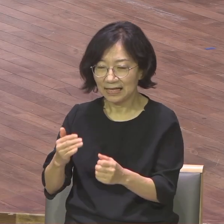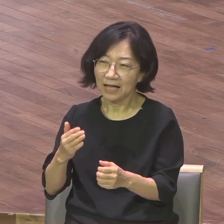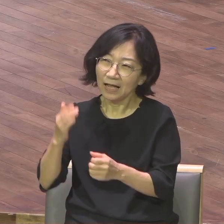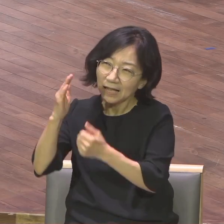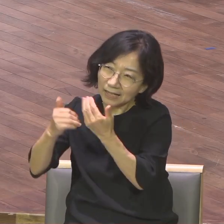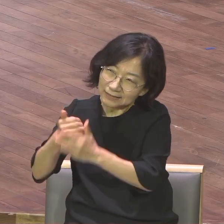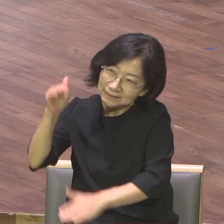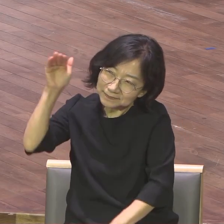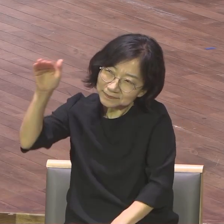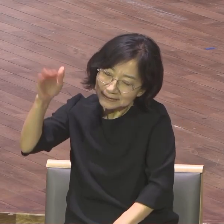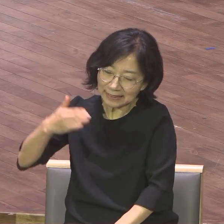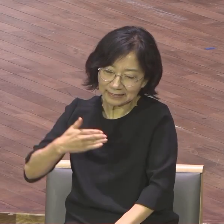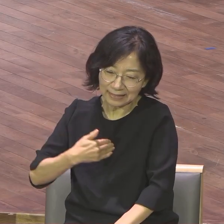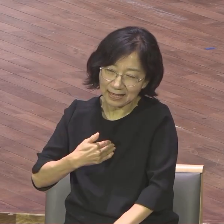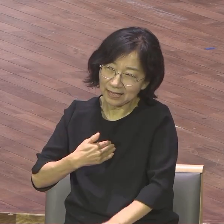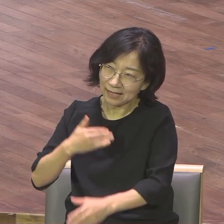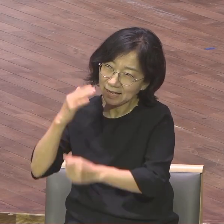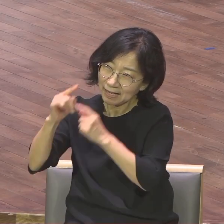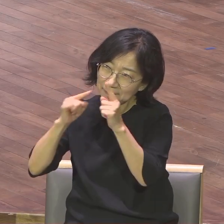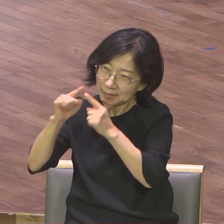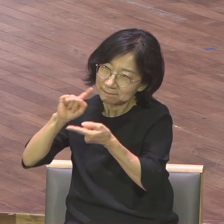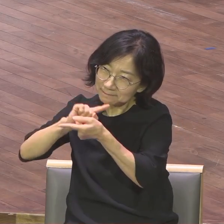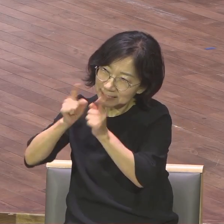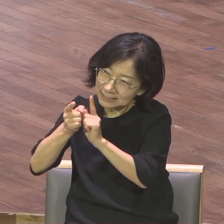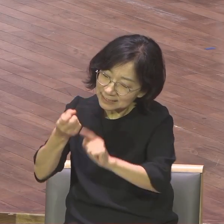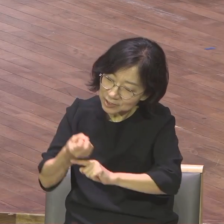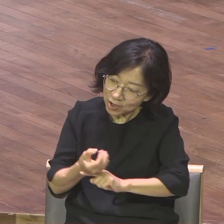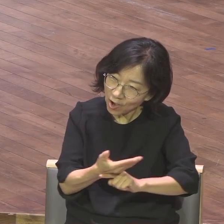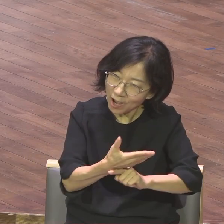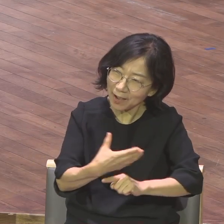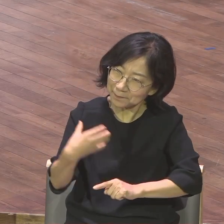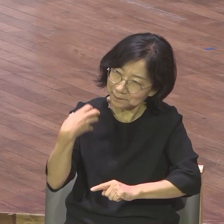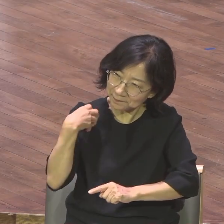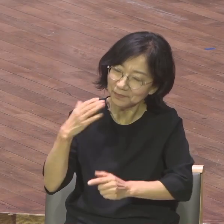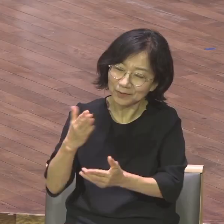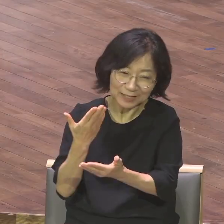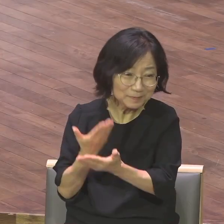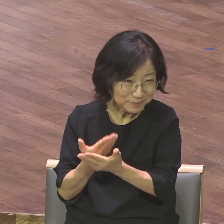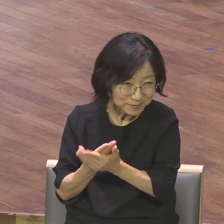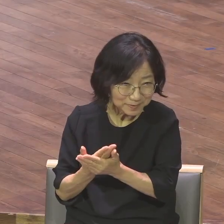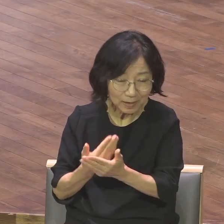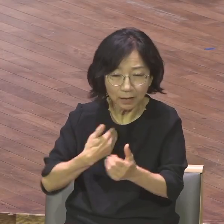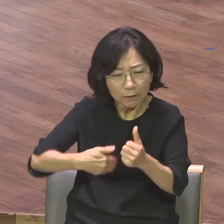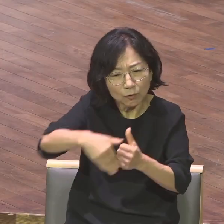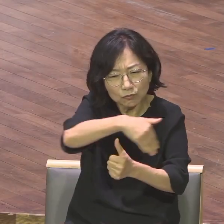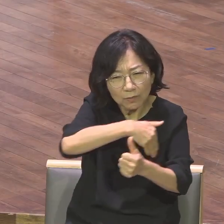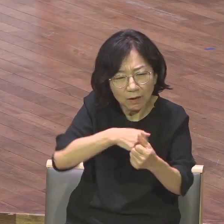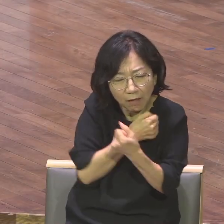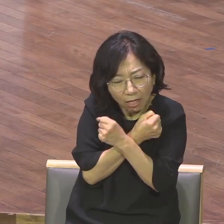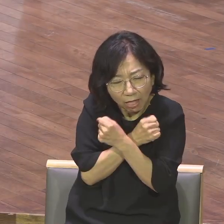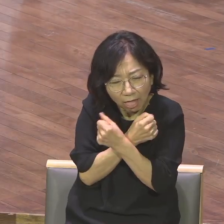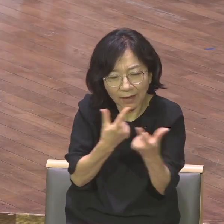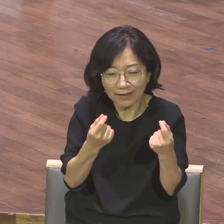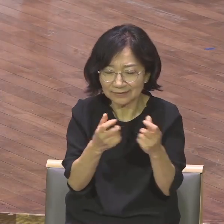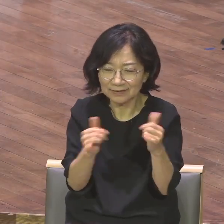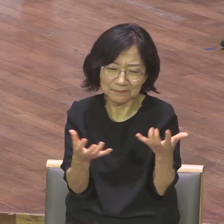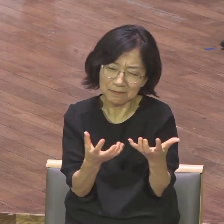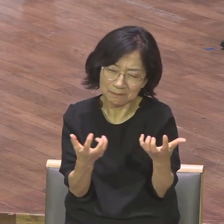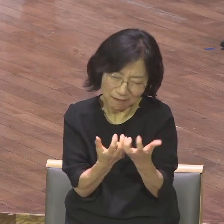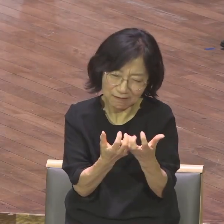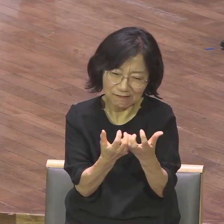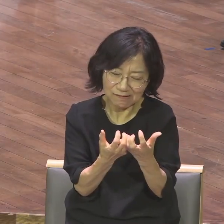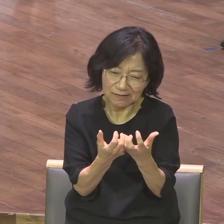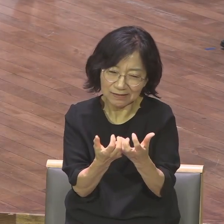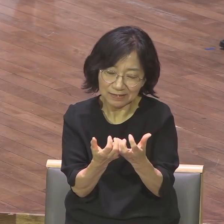하여 주옵소서. 하나님, 내 황내 주위에 마른 뼈 현장에 내 마른 뼈들이 너무나 많이 있습니다. 지금 내 주위에